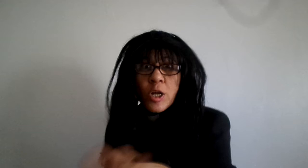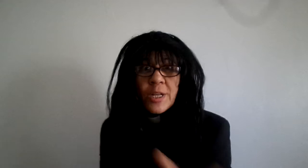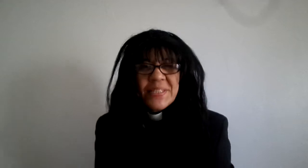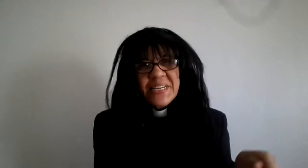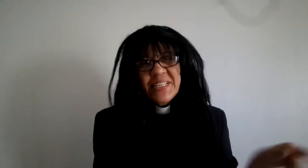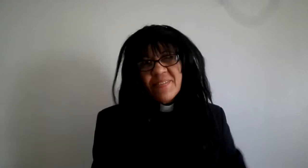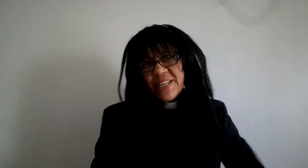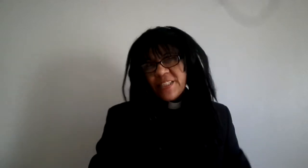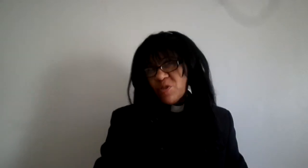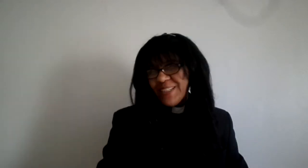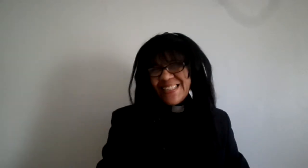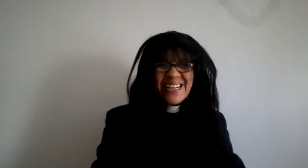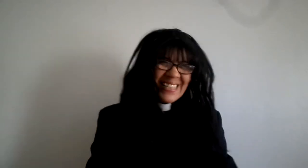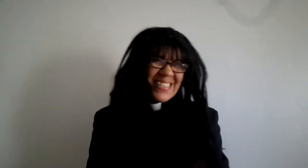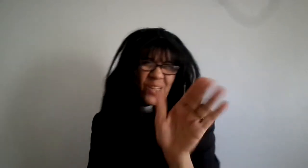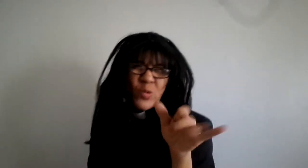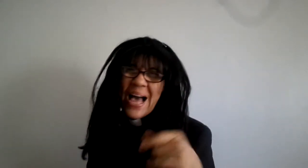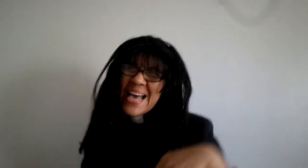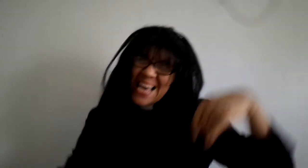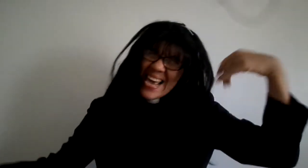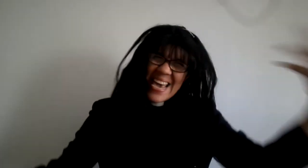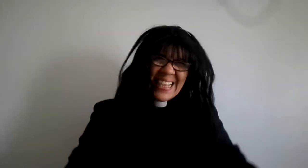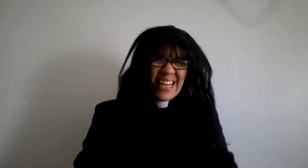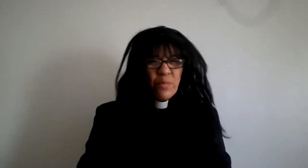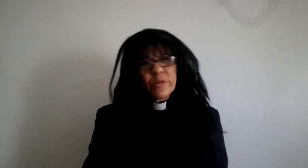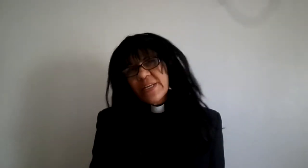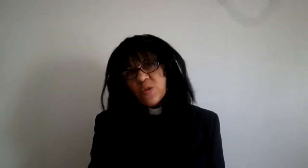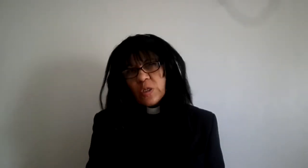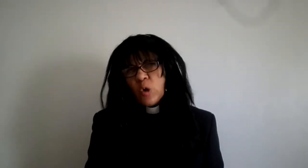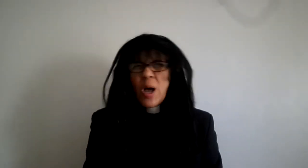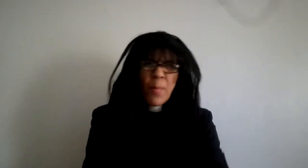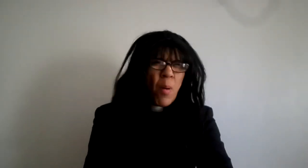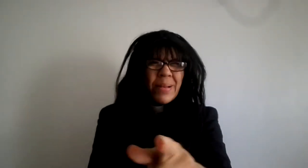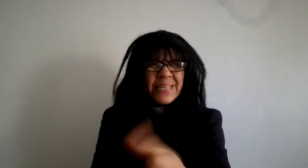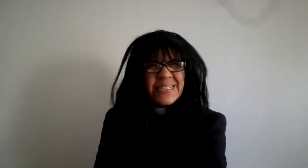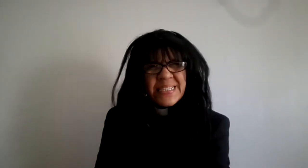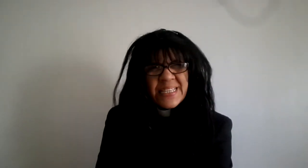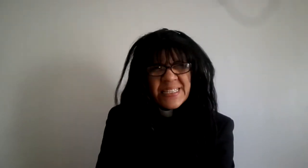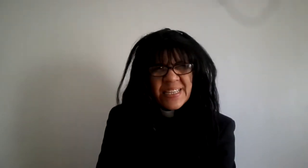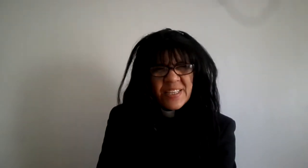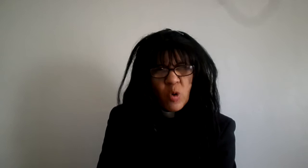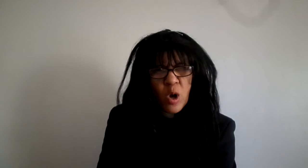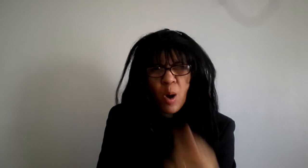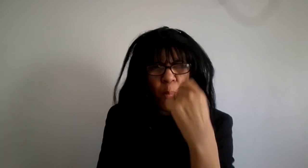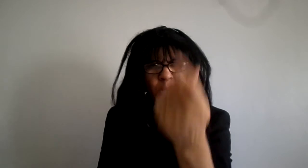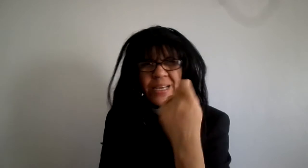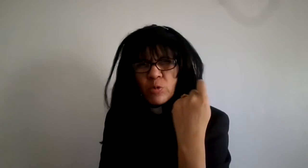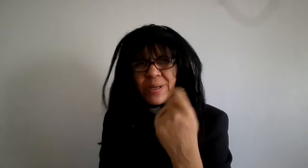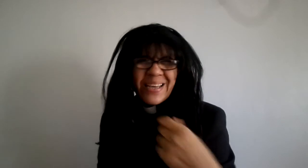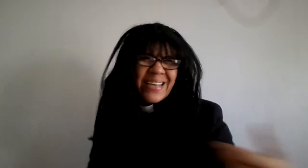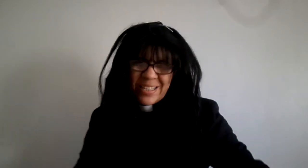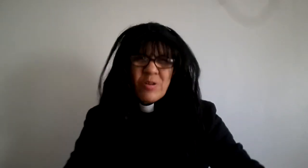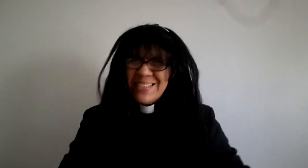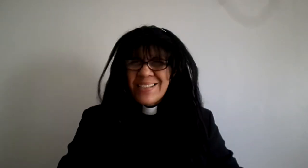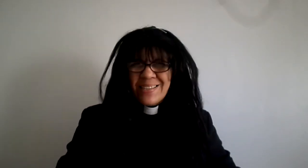Dios le bendiga, esta es evangelista Yolanda Sala que te saluda en el amor de Jesucristo. Vamos a hablar de la existencia de Dios. ¿Por qué tú crees que Dios existe?